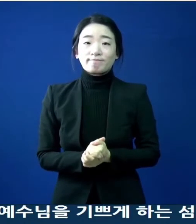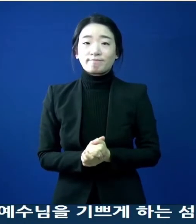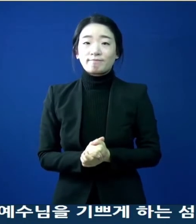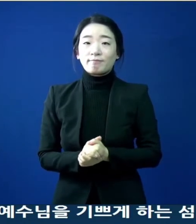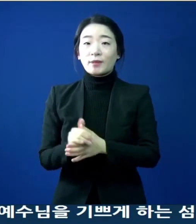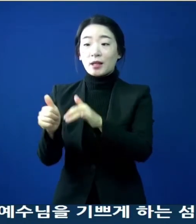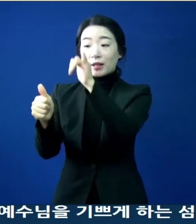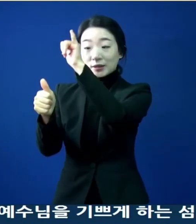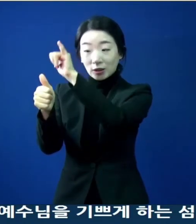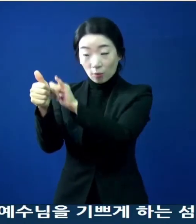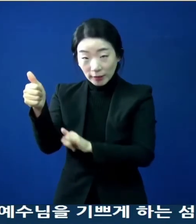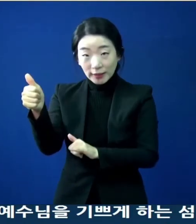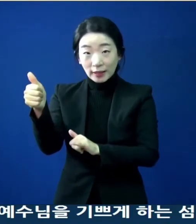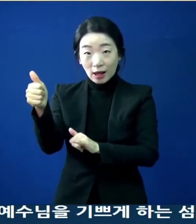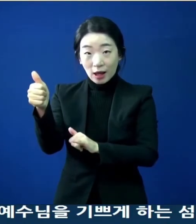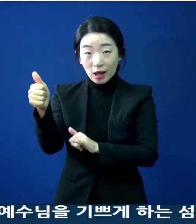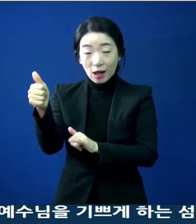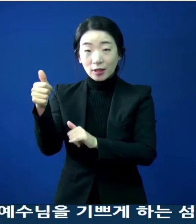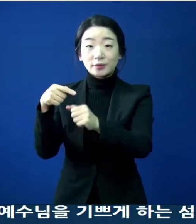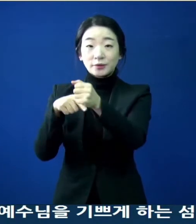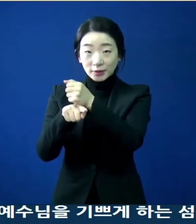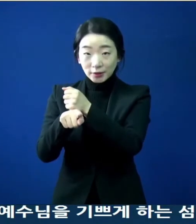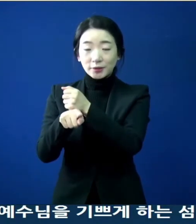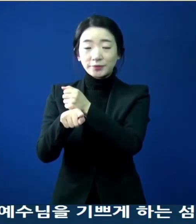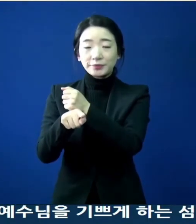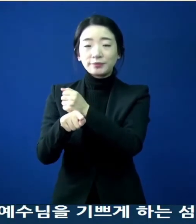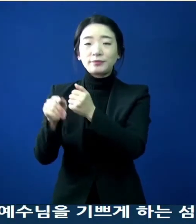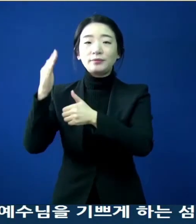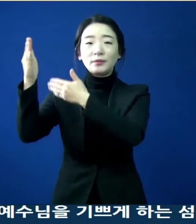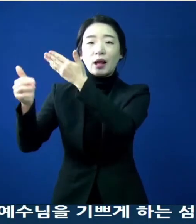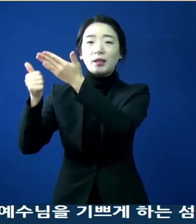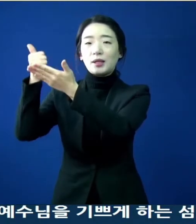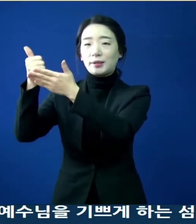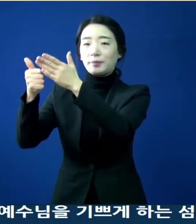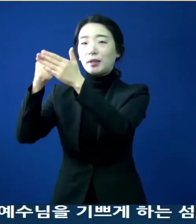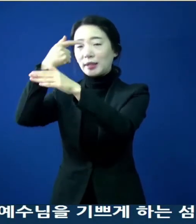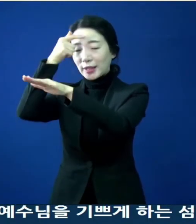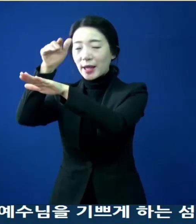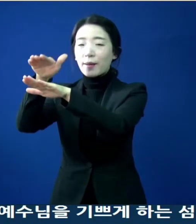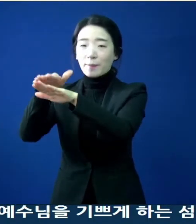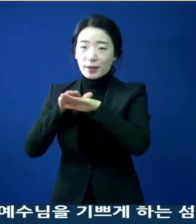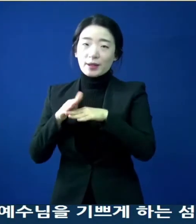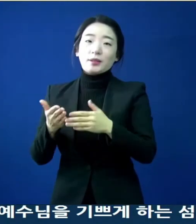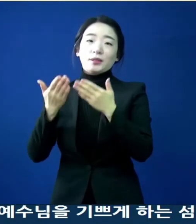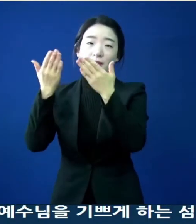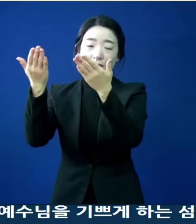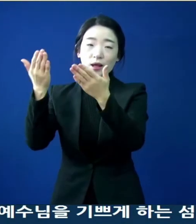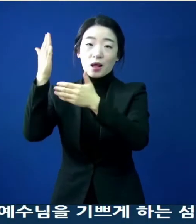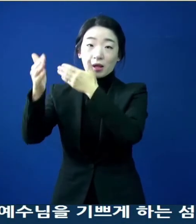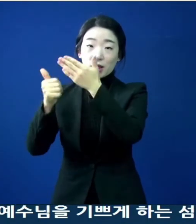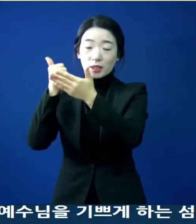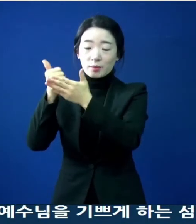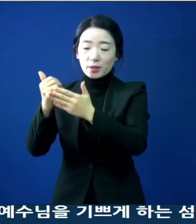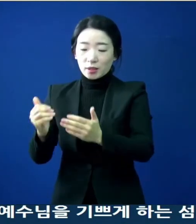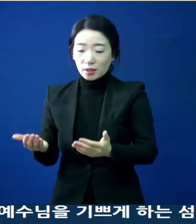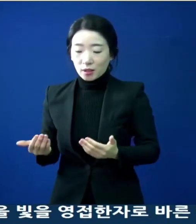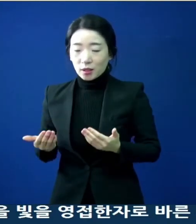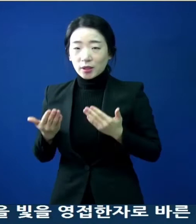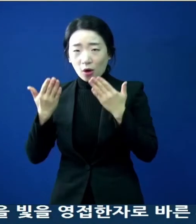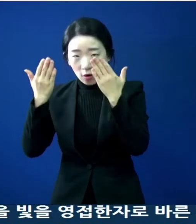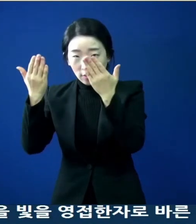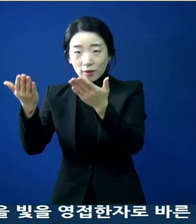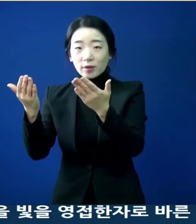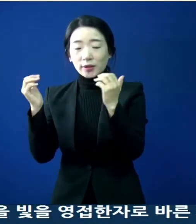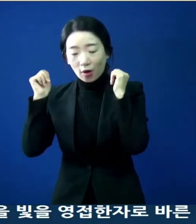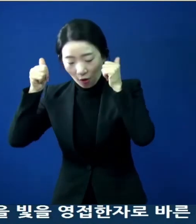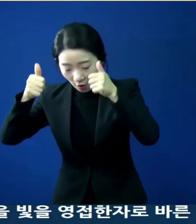건 사실은요, 예배 용어예요. 하나님을 예배한다는 겁니다. 하나님을 경배한다는 겁니다. 하나님을 영접한 자는 정말 진심으로